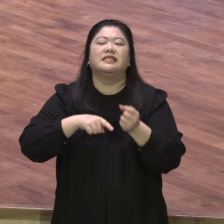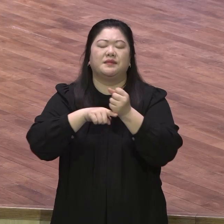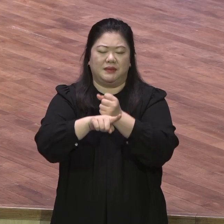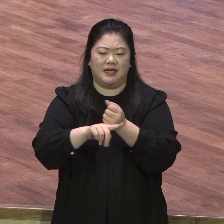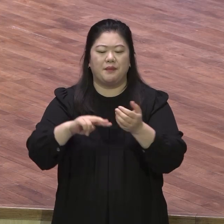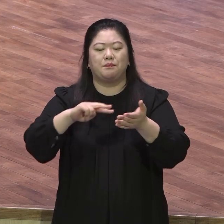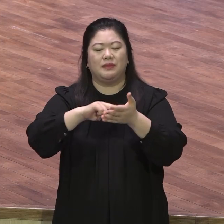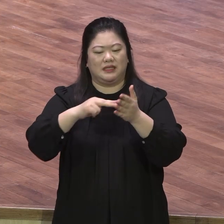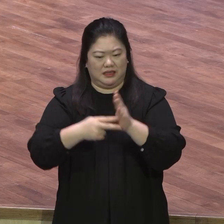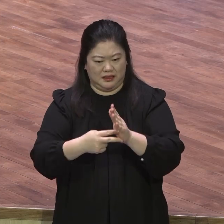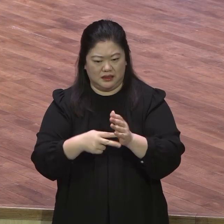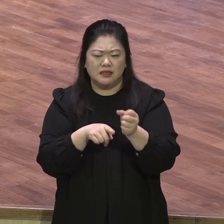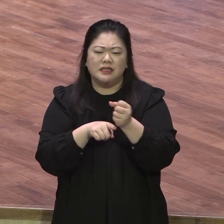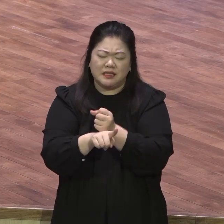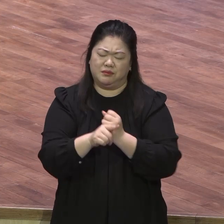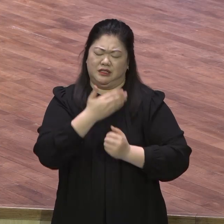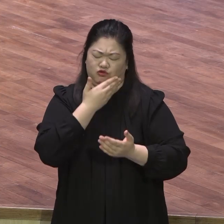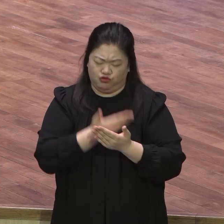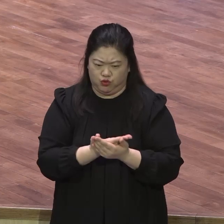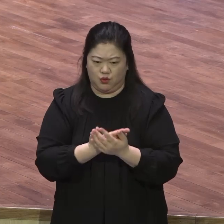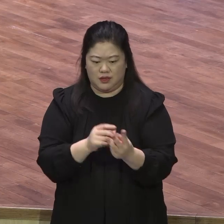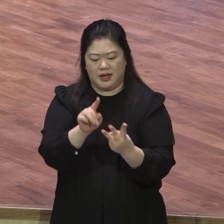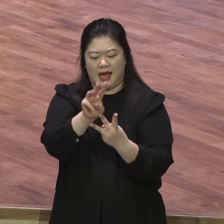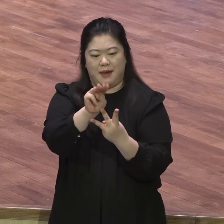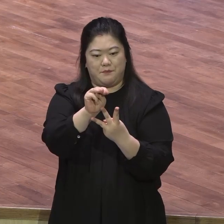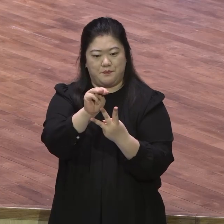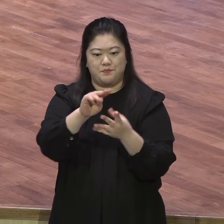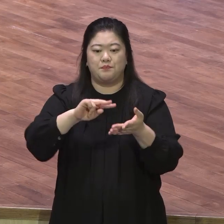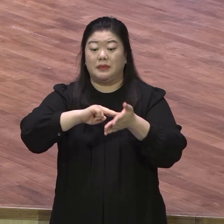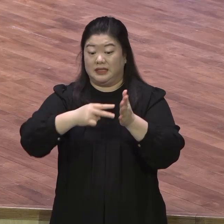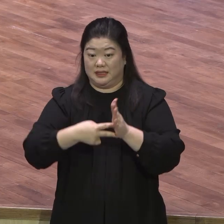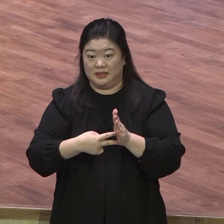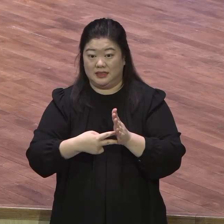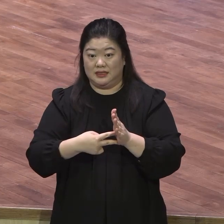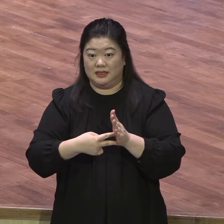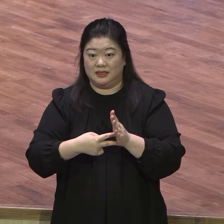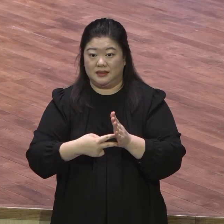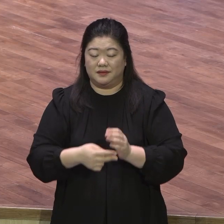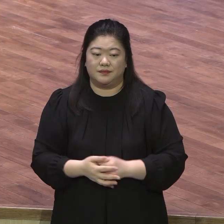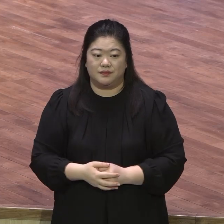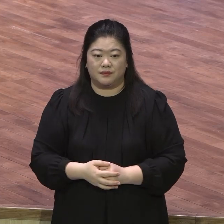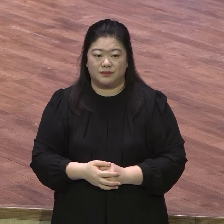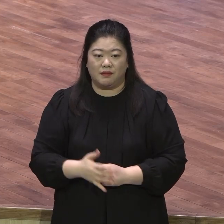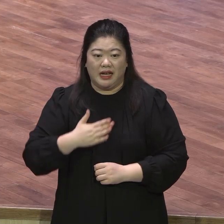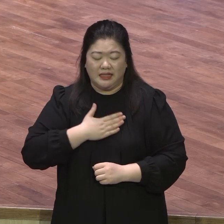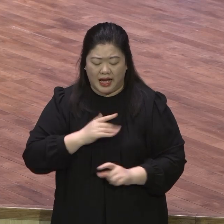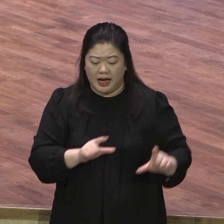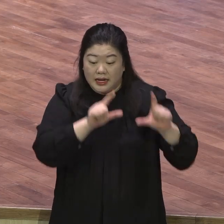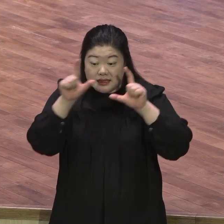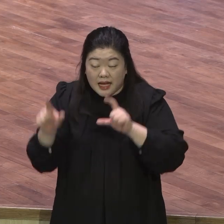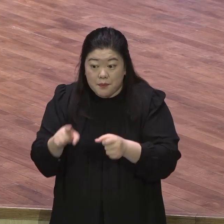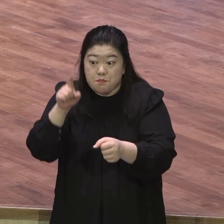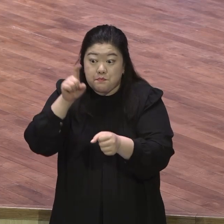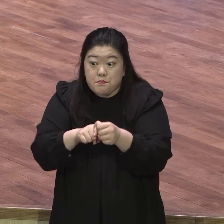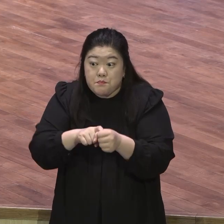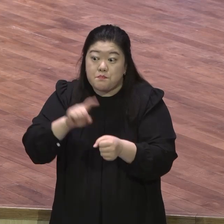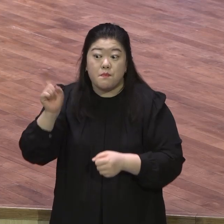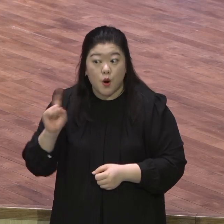두죠 의미 의미를 가지고 일을 하고 살아가는 사람 의미 자기 인생에 있어서 뭔가